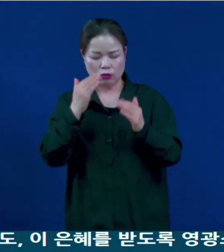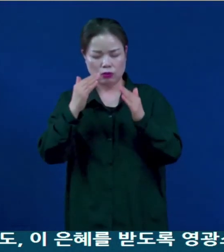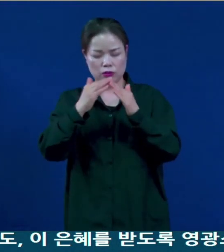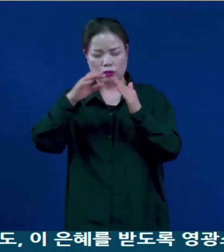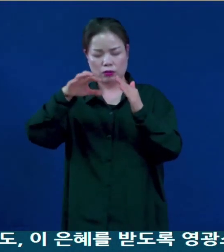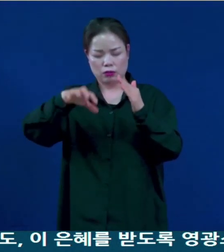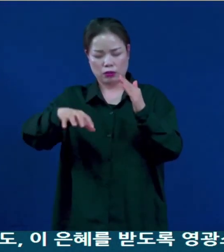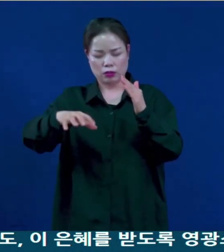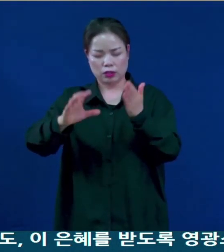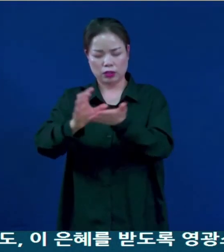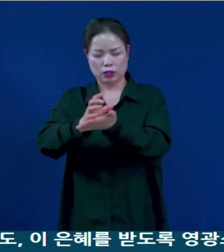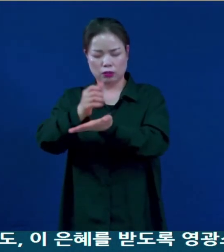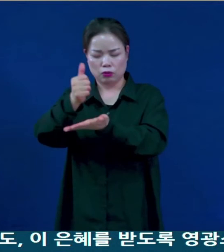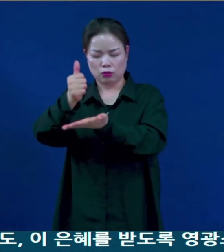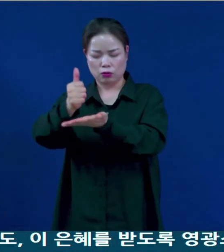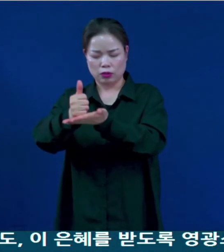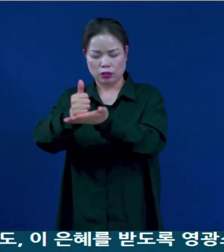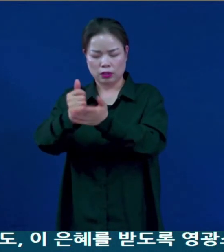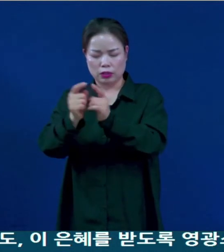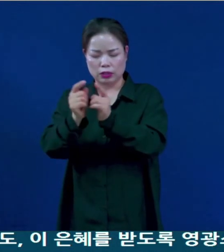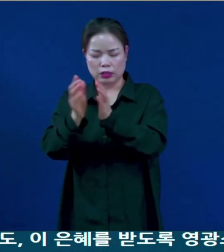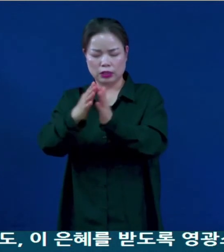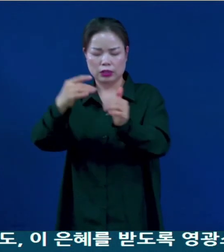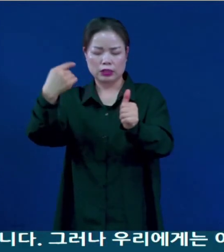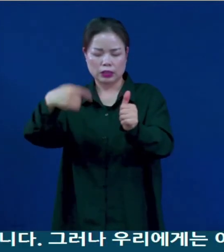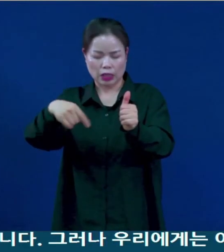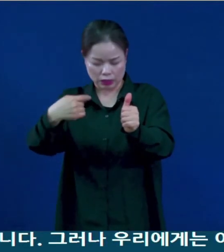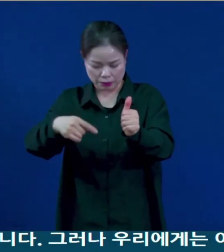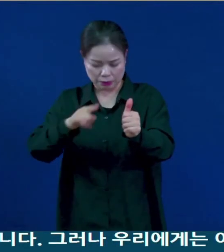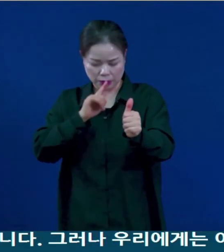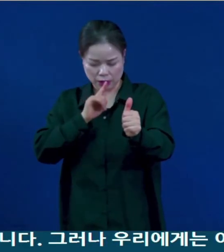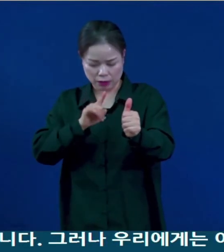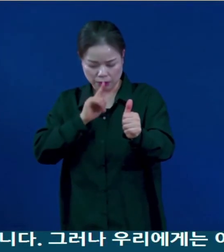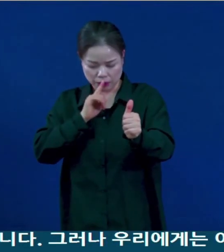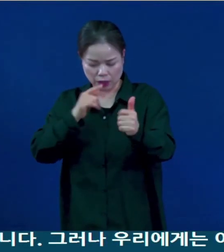성전에서 그리스도의 친히 가르치시는 말씀으로